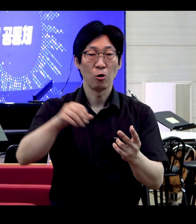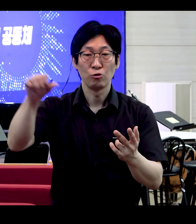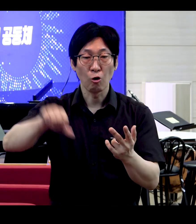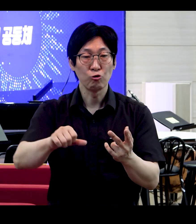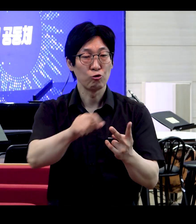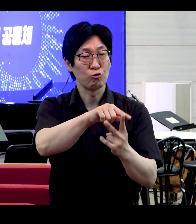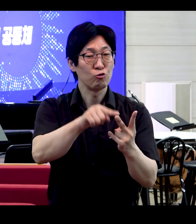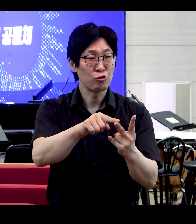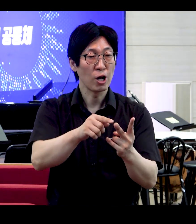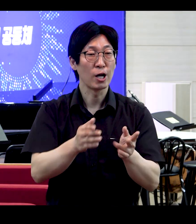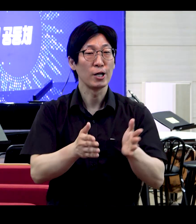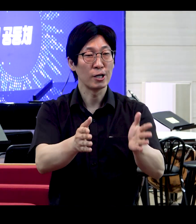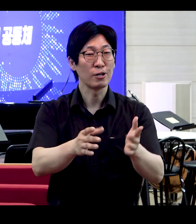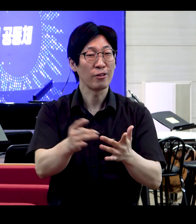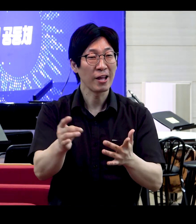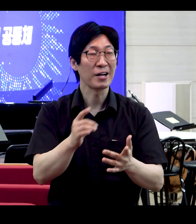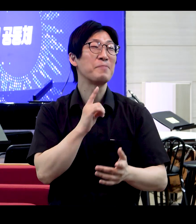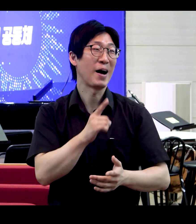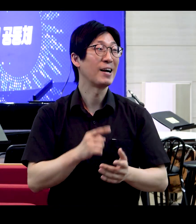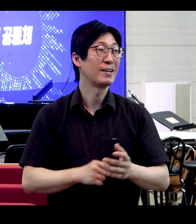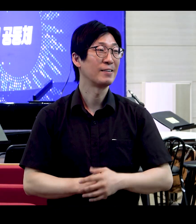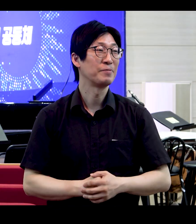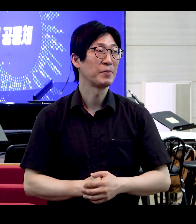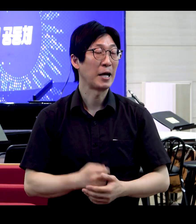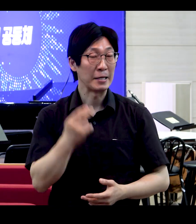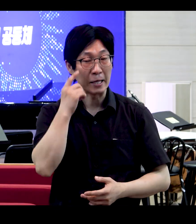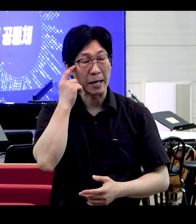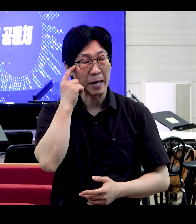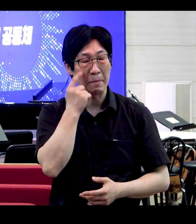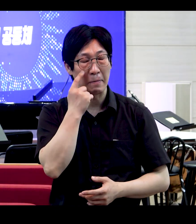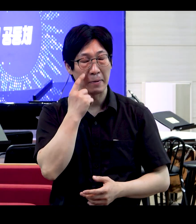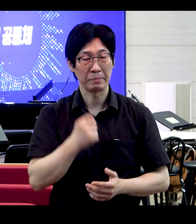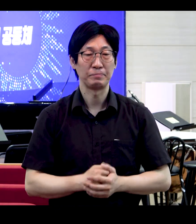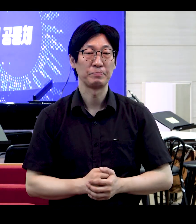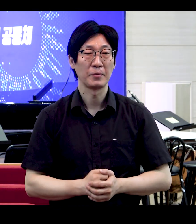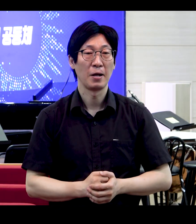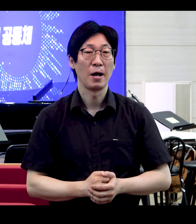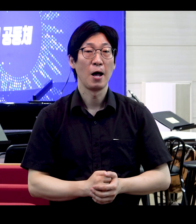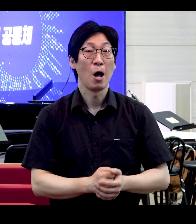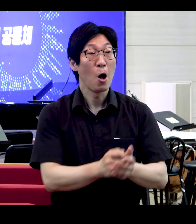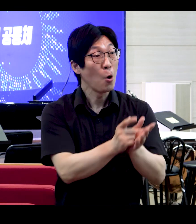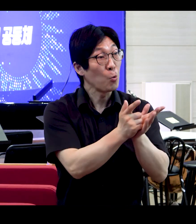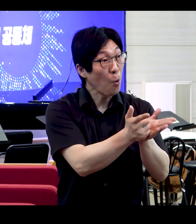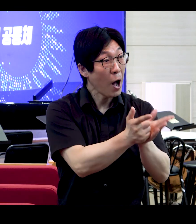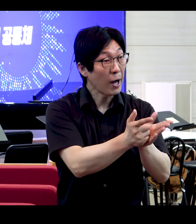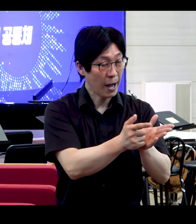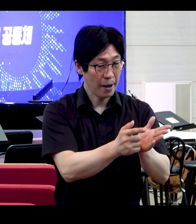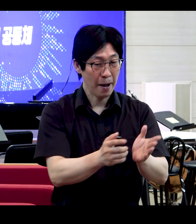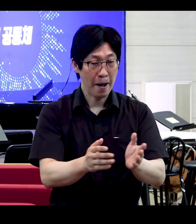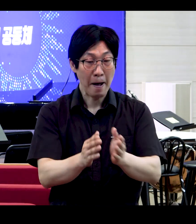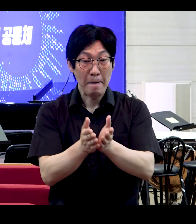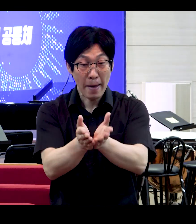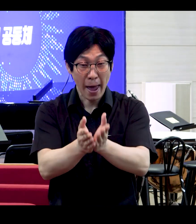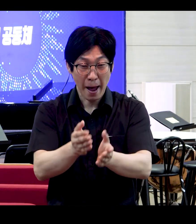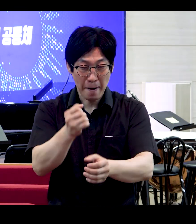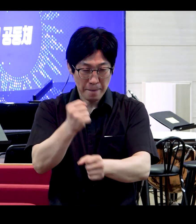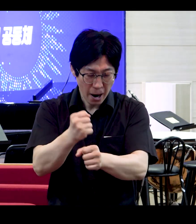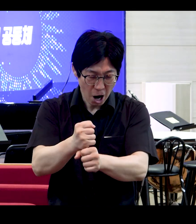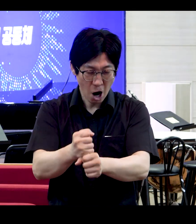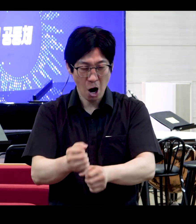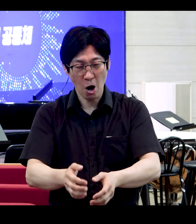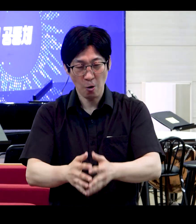신학. 여러분, 한번 생각해 봅시다. 노아가 그 당시 방주를 지어놓고